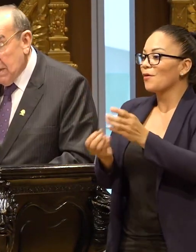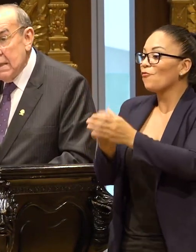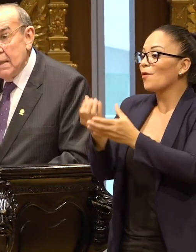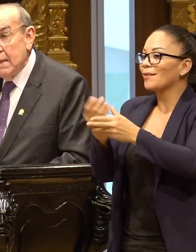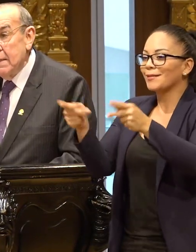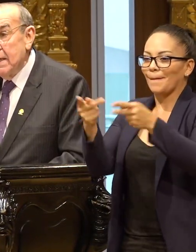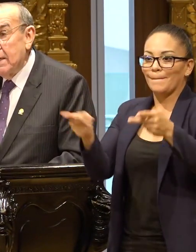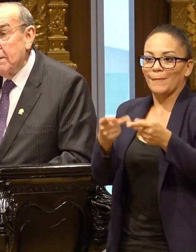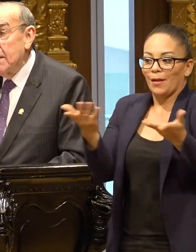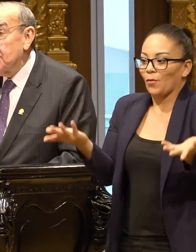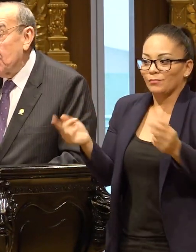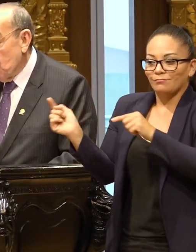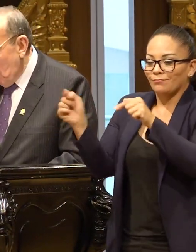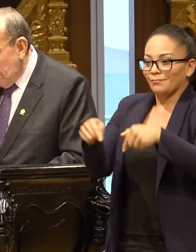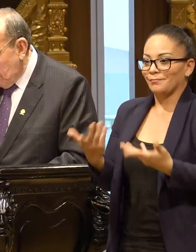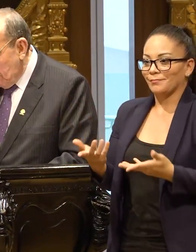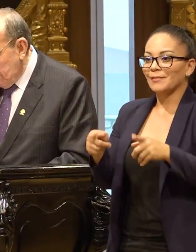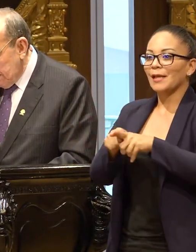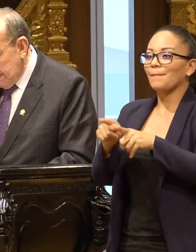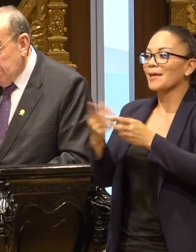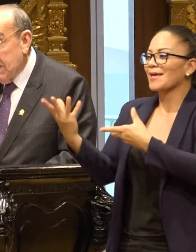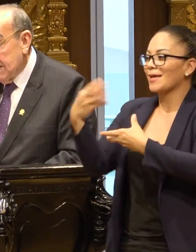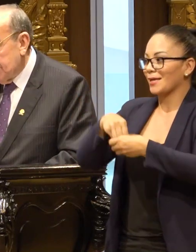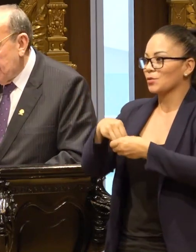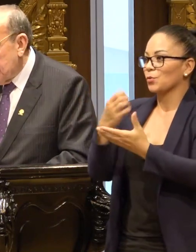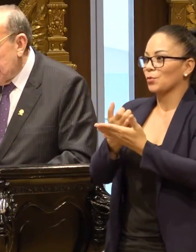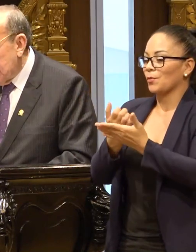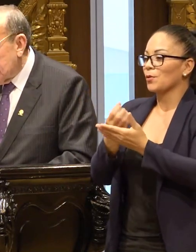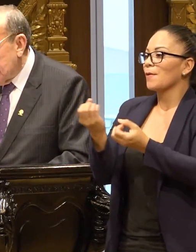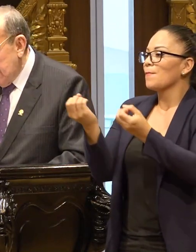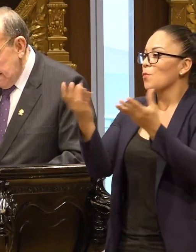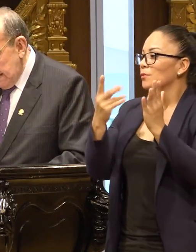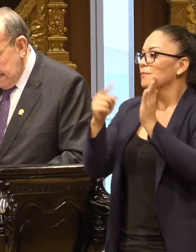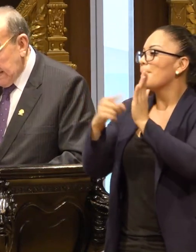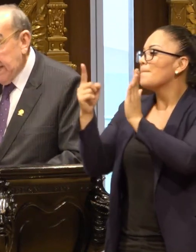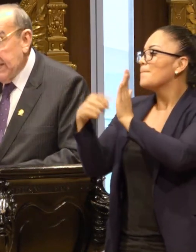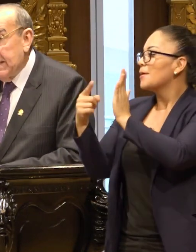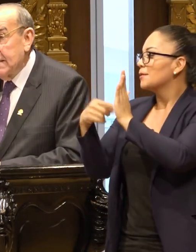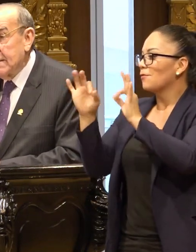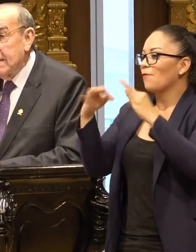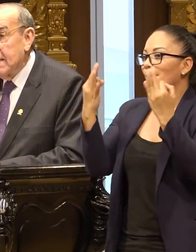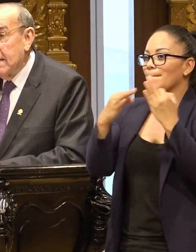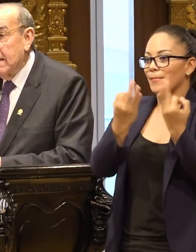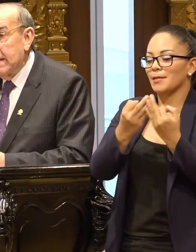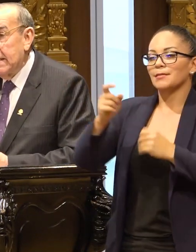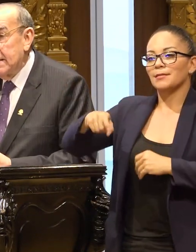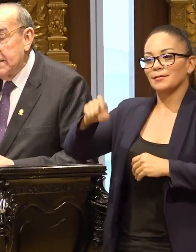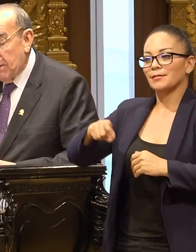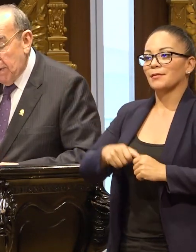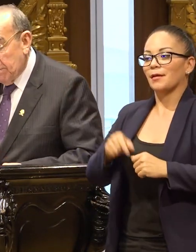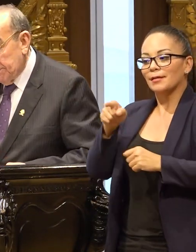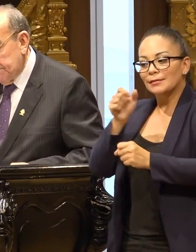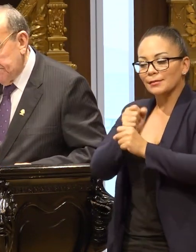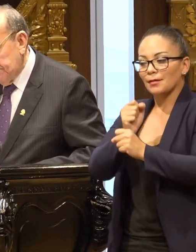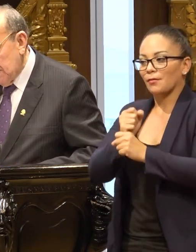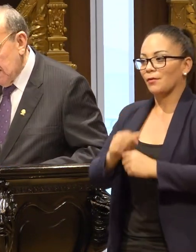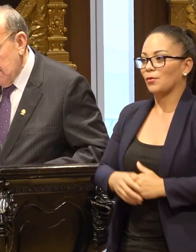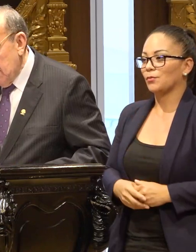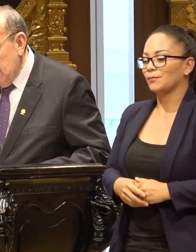empleo y el ingreso económico de miles de familias que necesitan ese